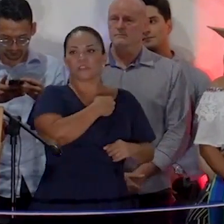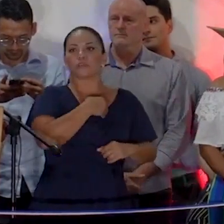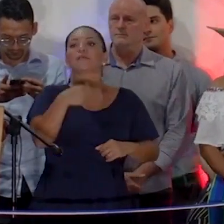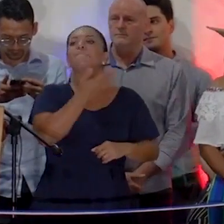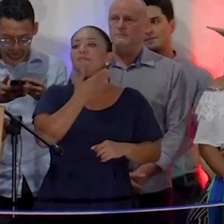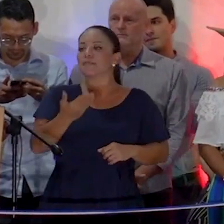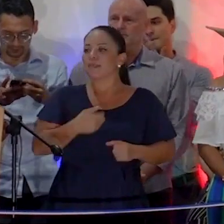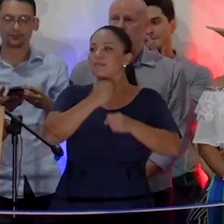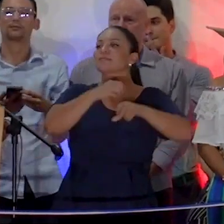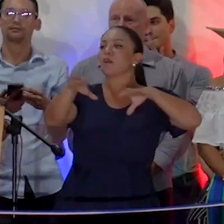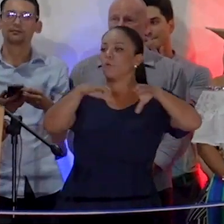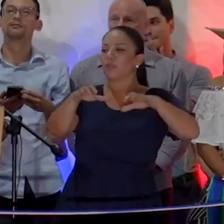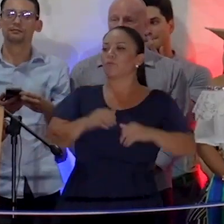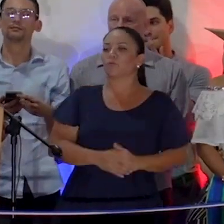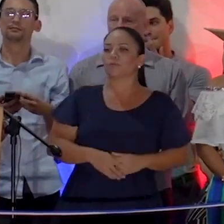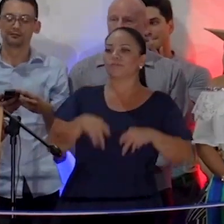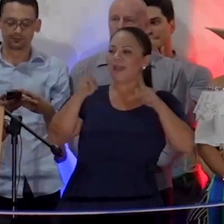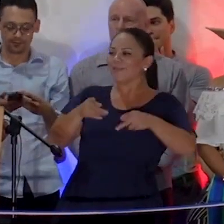ejecutivos.